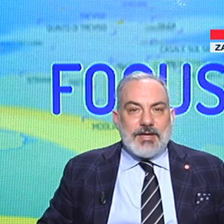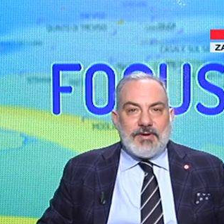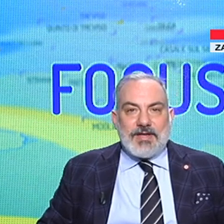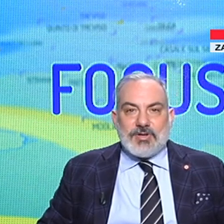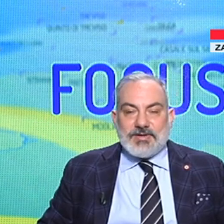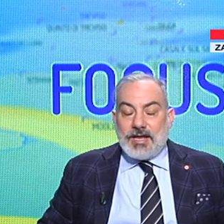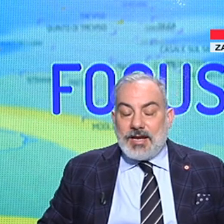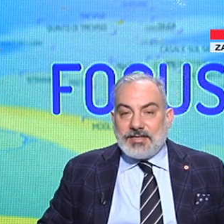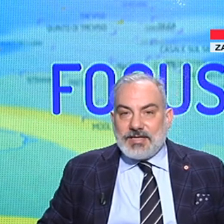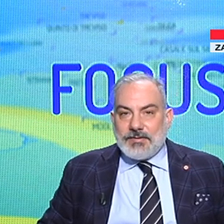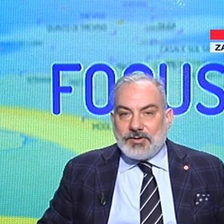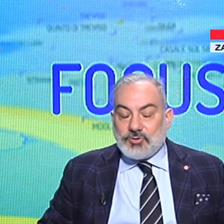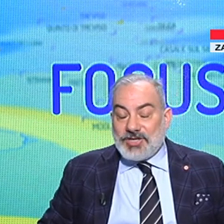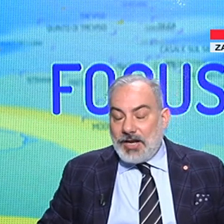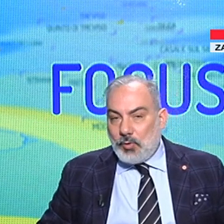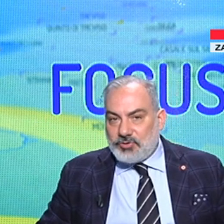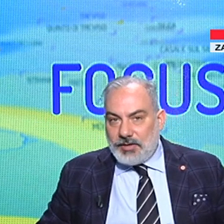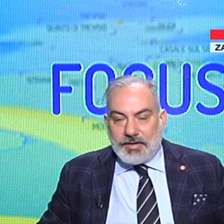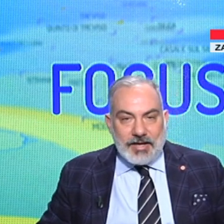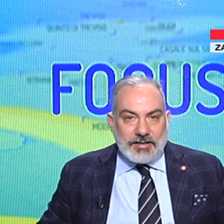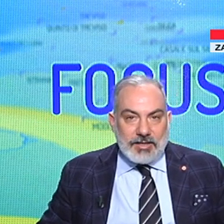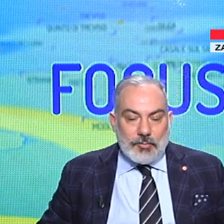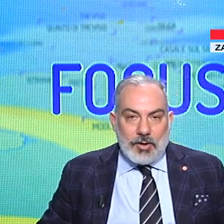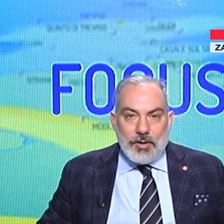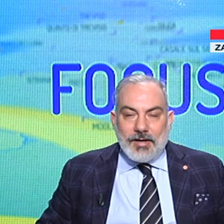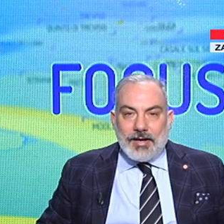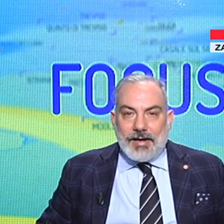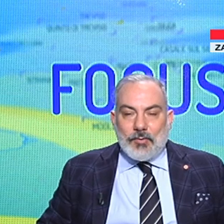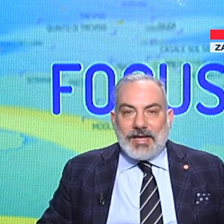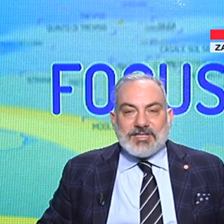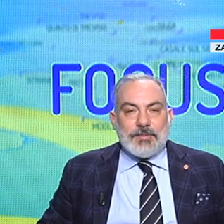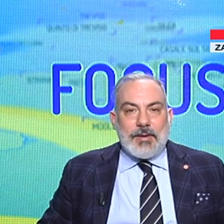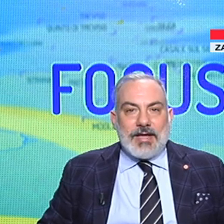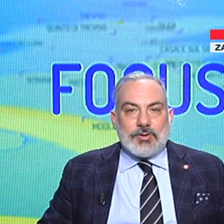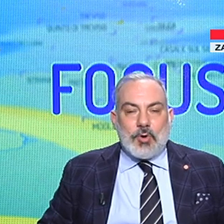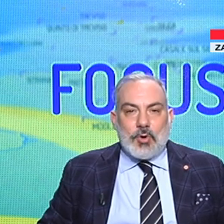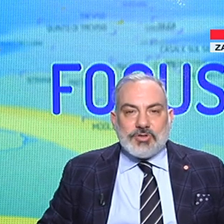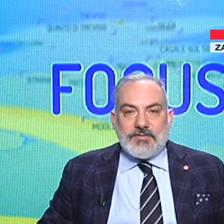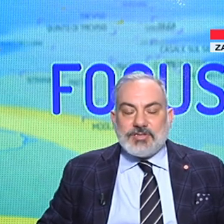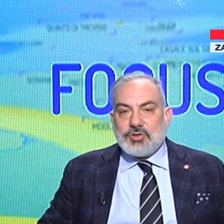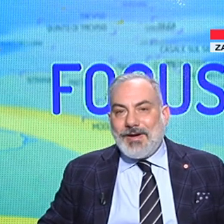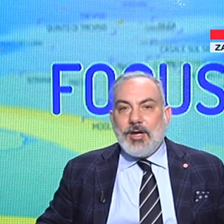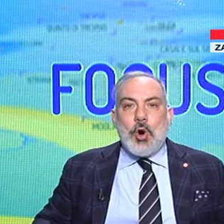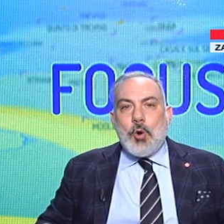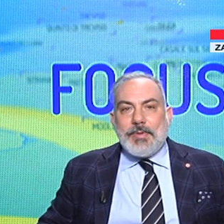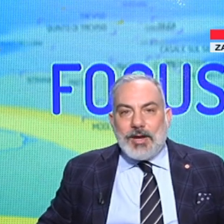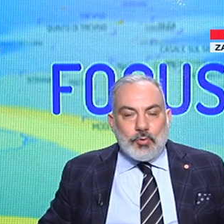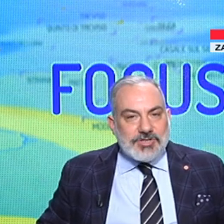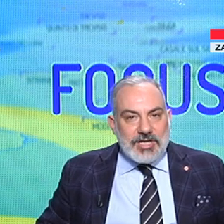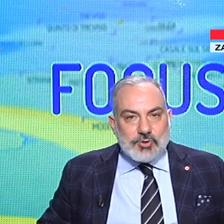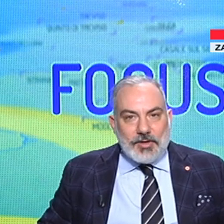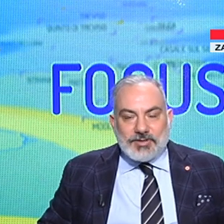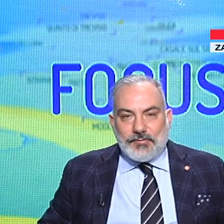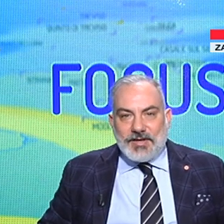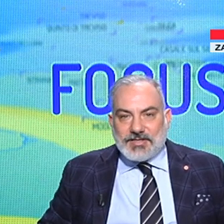Attenzione sempre verso le mascherine, distanziamento sociale non sempre garantito, però qualche assembramento si è visto. Insomma, ombre e